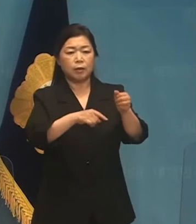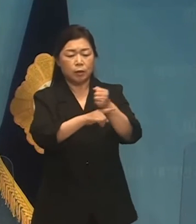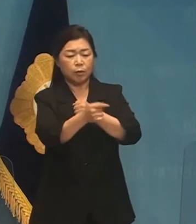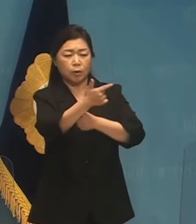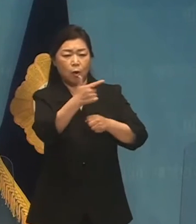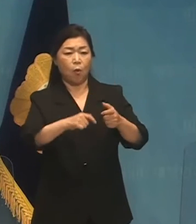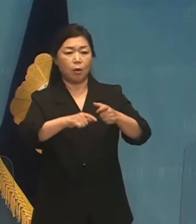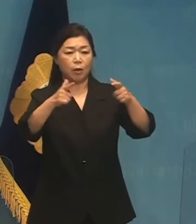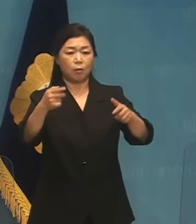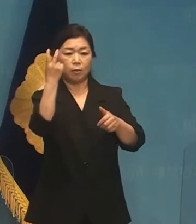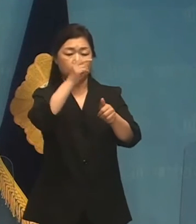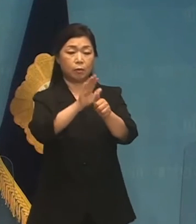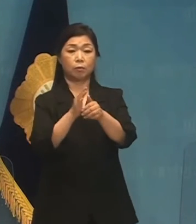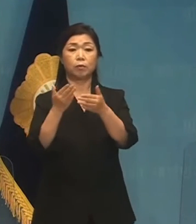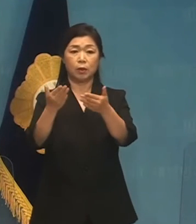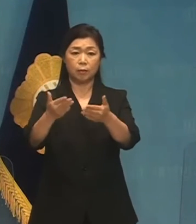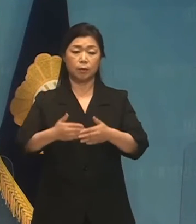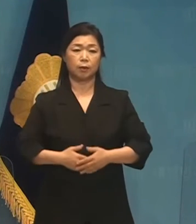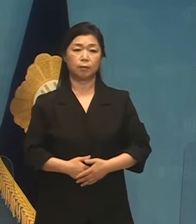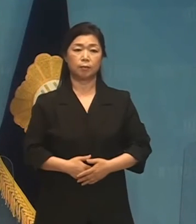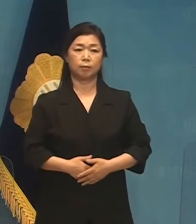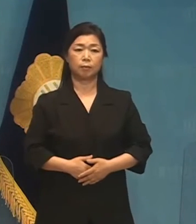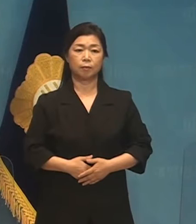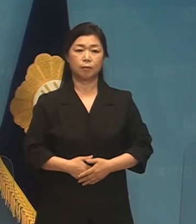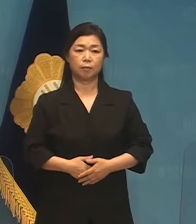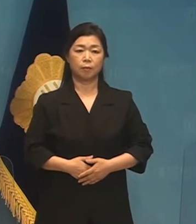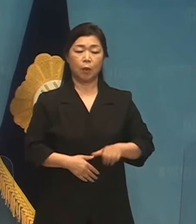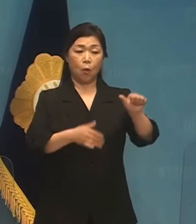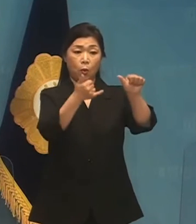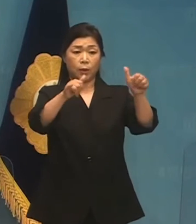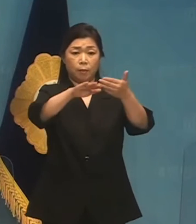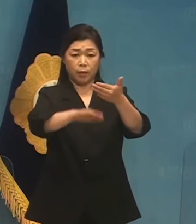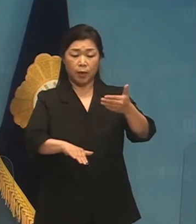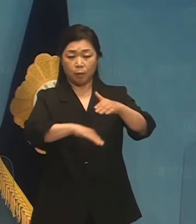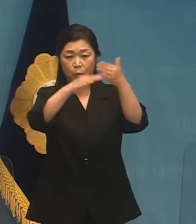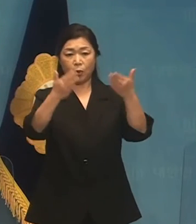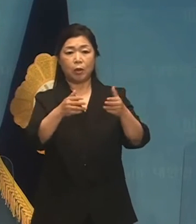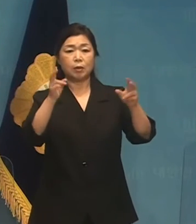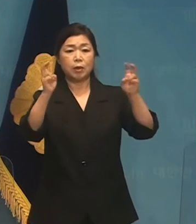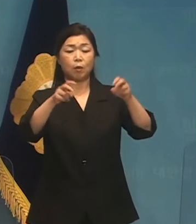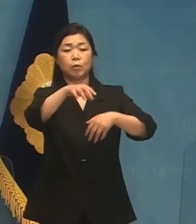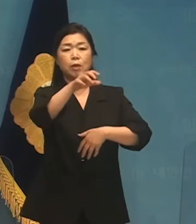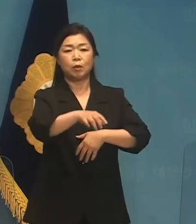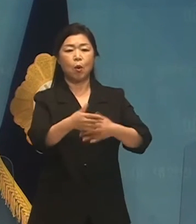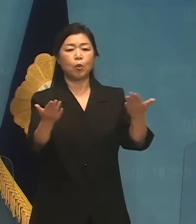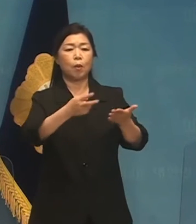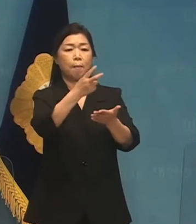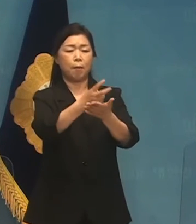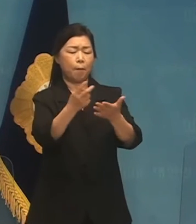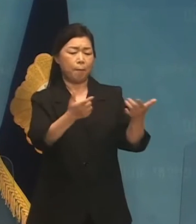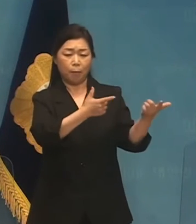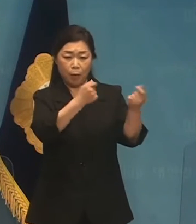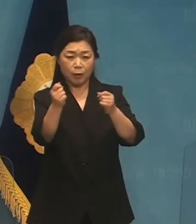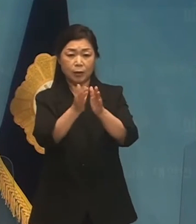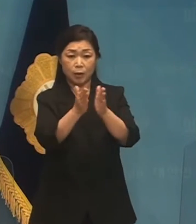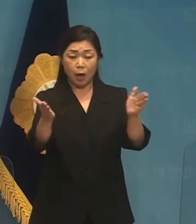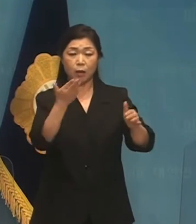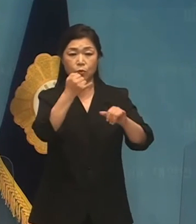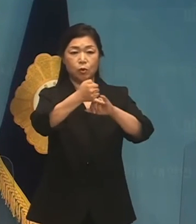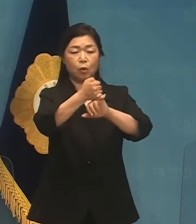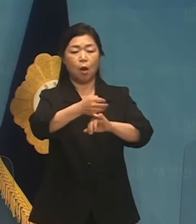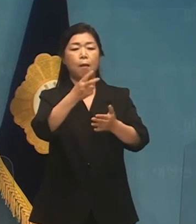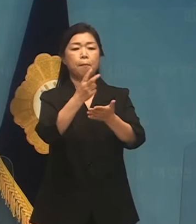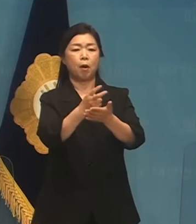확대하고 지켜나가겠습니다. 5인 이하 모든 사업장에도 노동법이 전면적으로 적용될 수 있도록